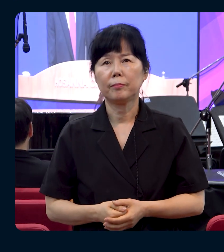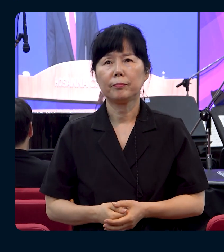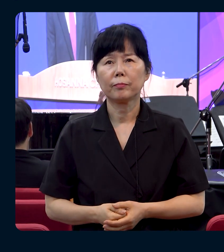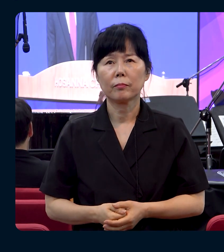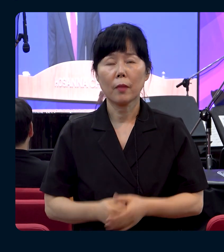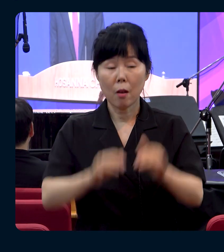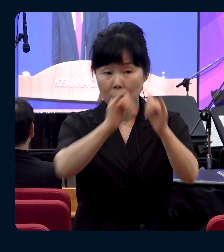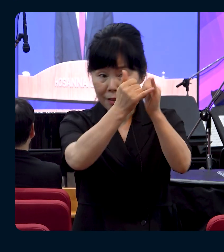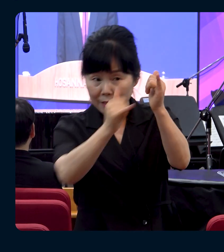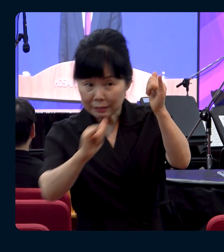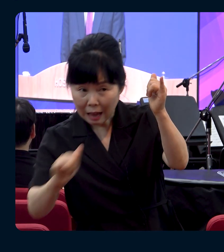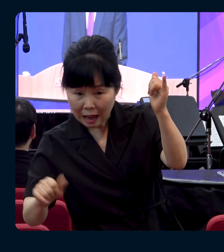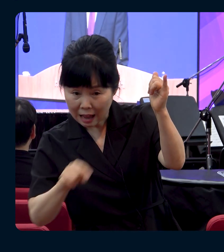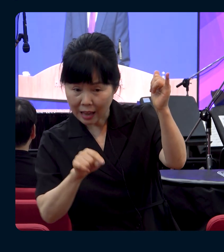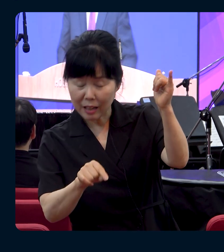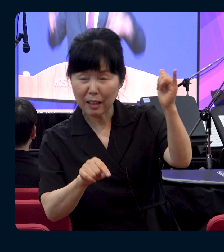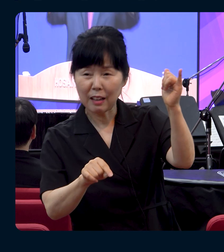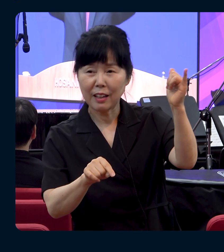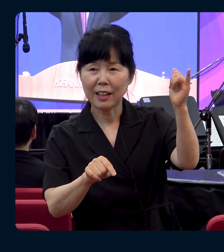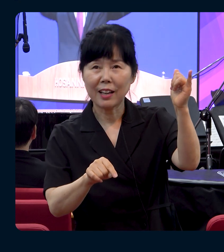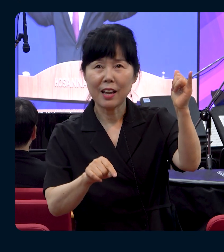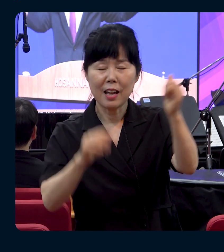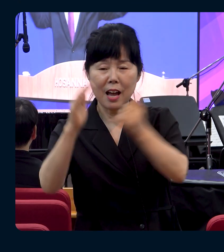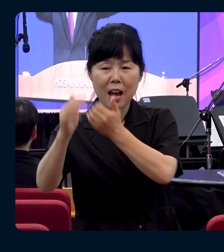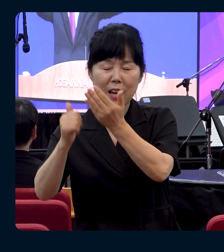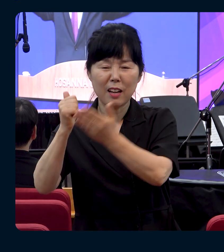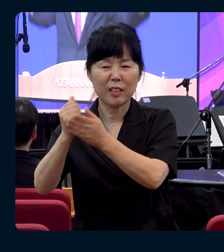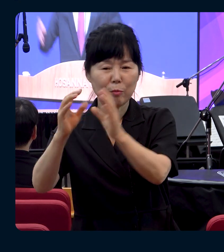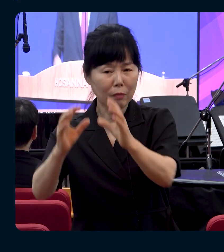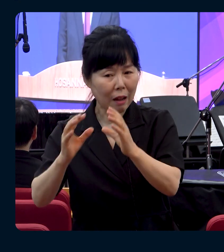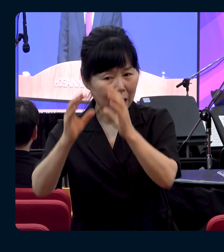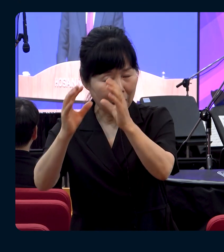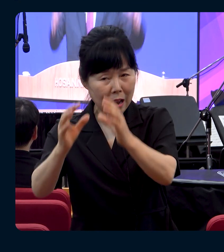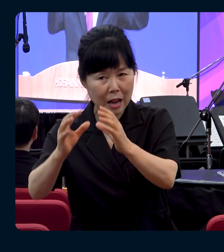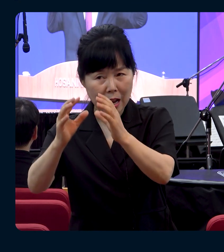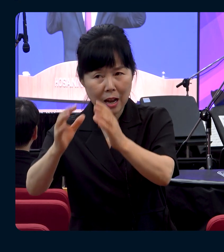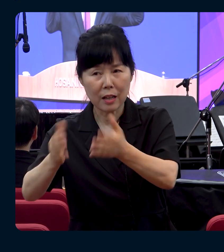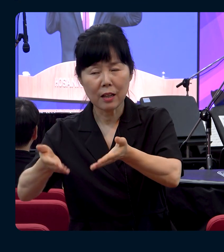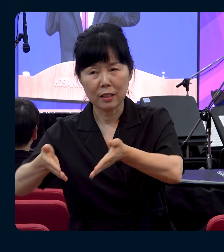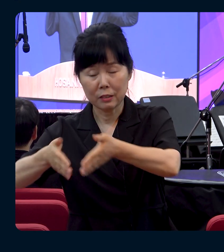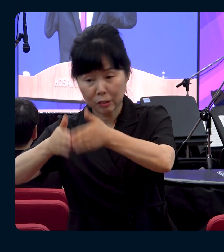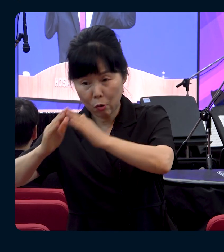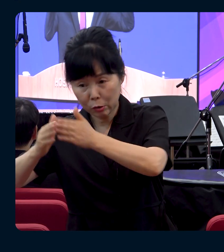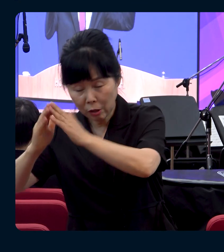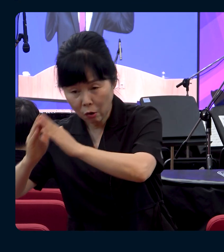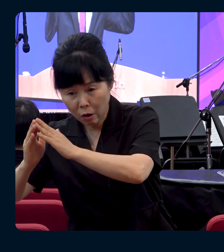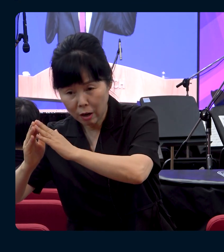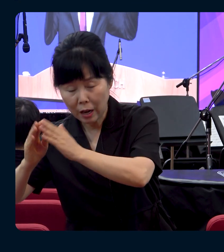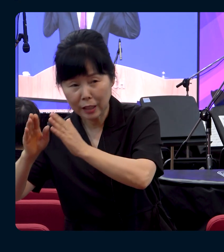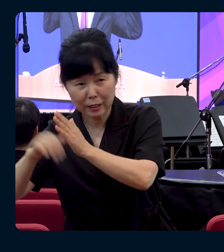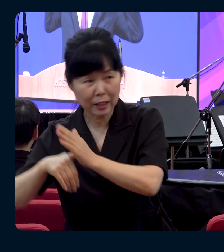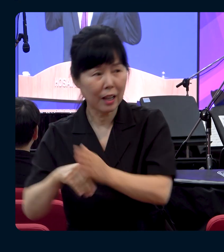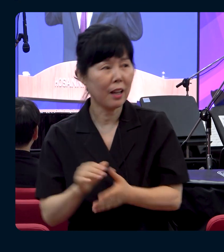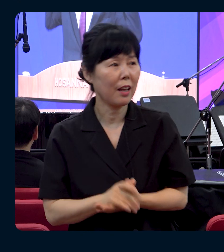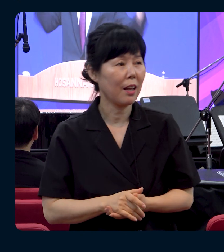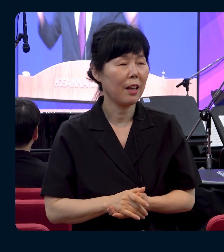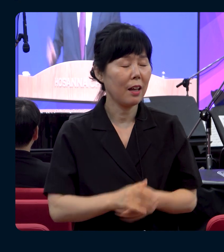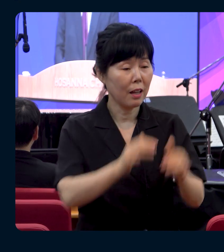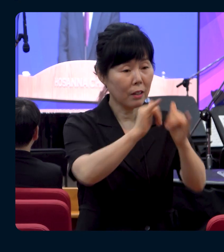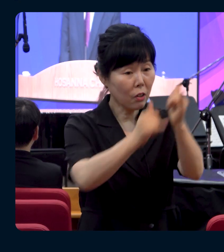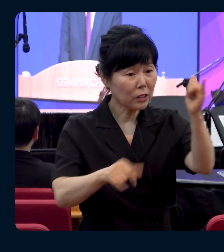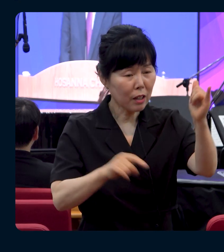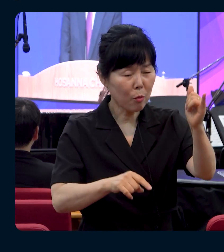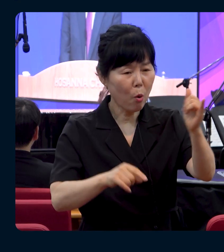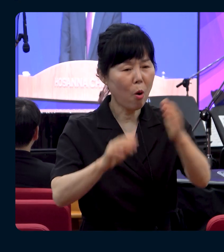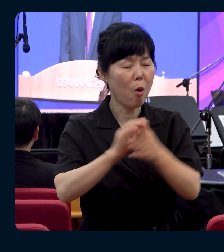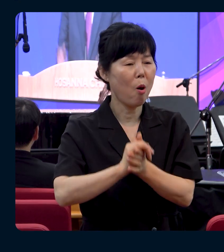역사 속에 보면요, 정말 하나님 나라를 세우고 하는 그 모든 일을 보면 우리는 다 누구만 생각합니까? 역사는 원래 영웅들의